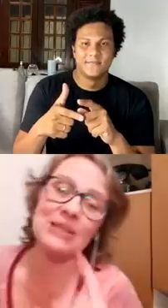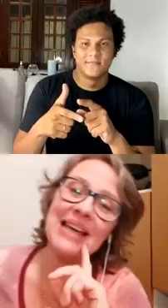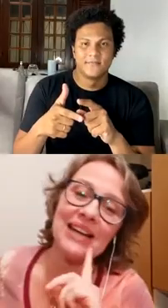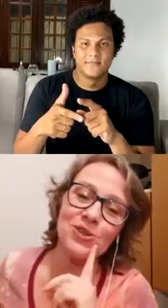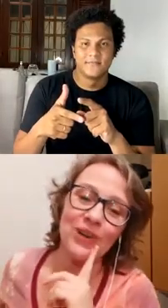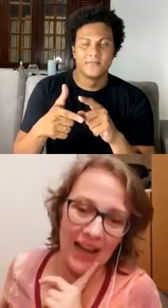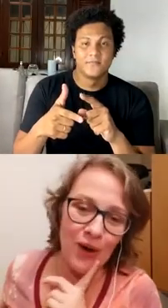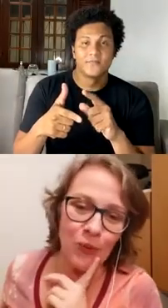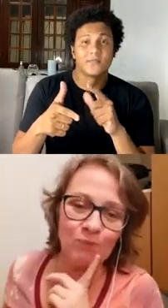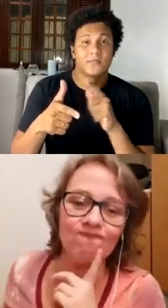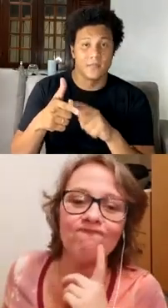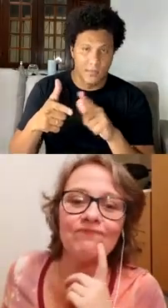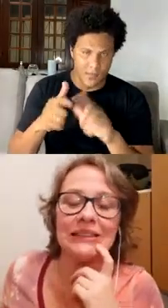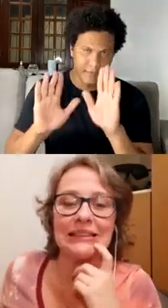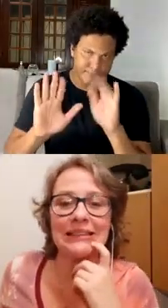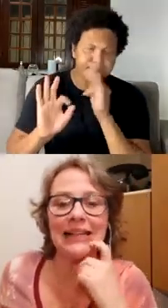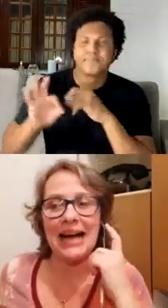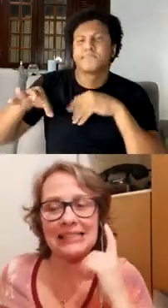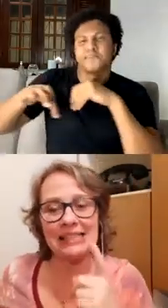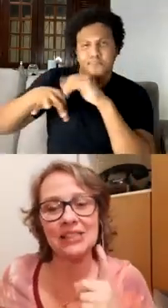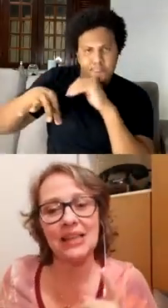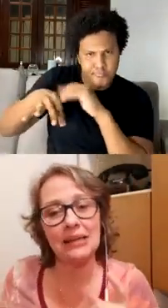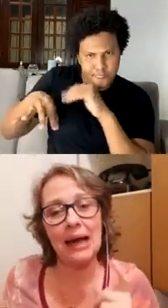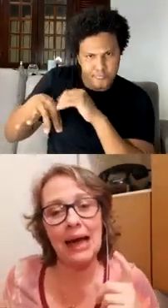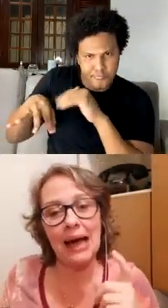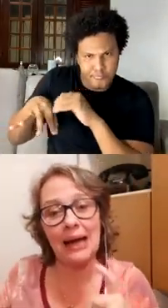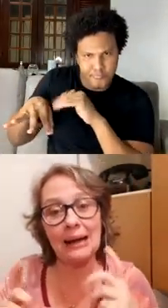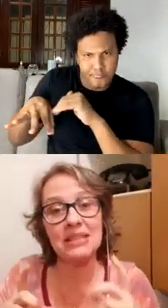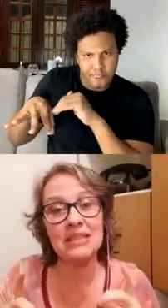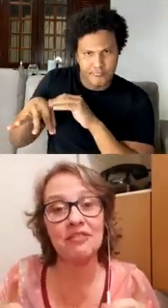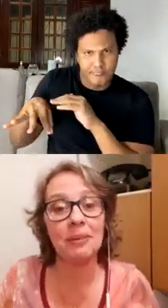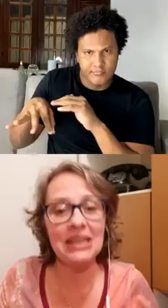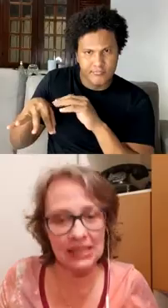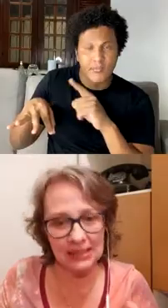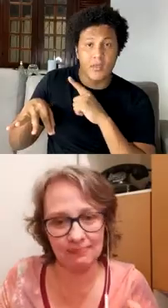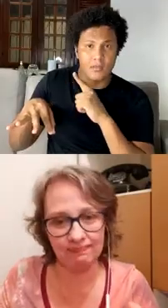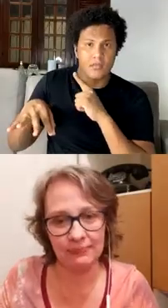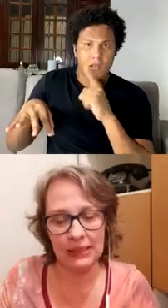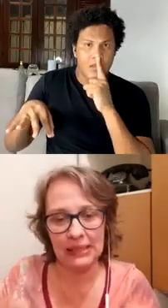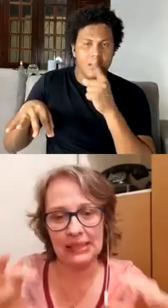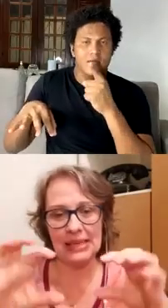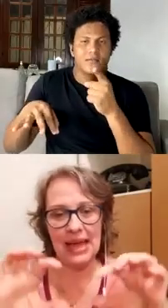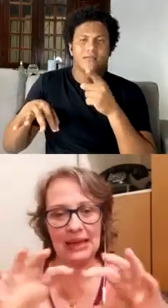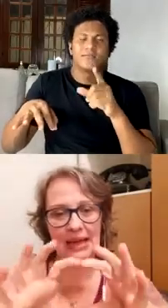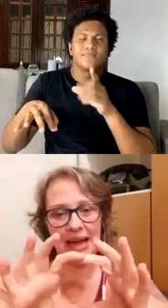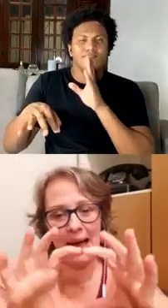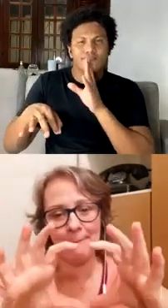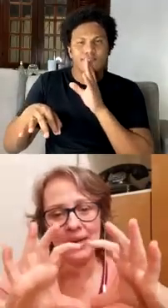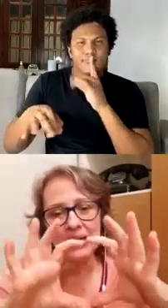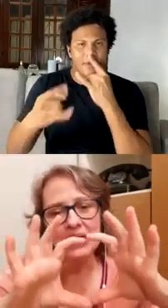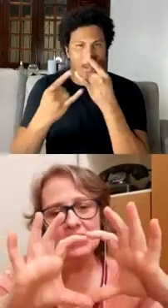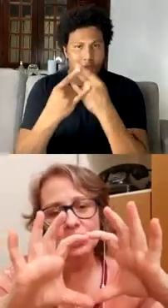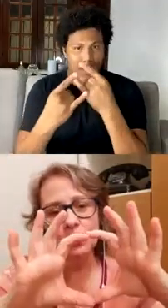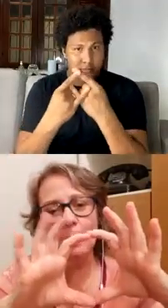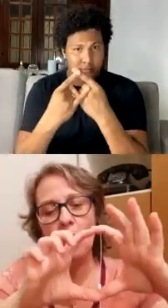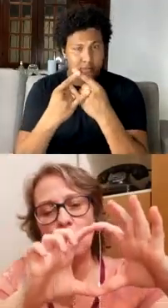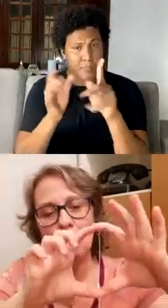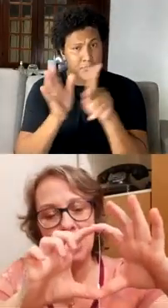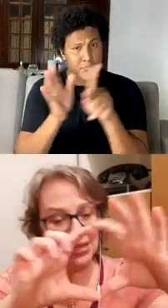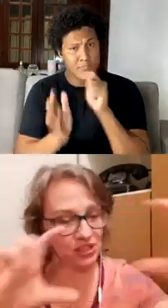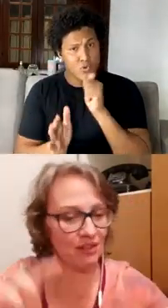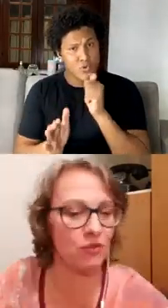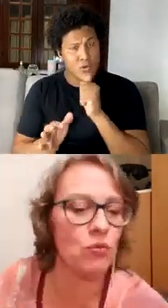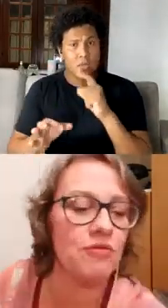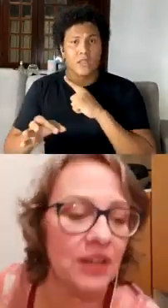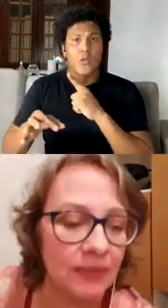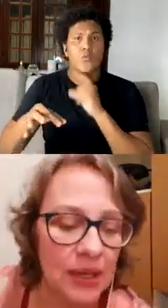Para o sexo oral, a gente tem a camisinha feminina, que ela abrange um pouco